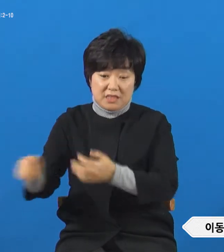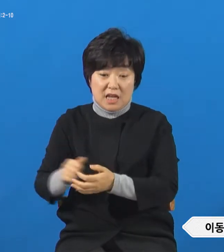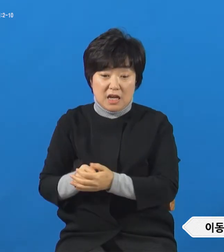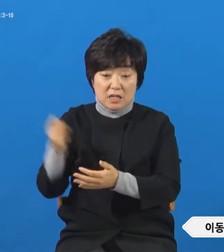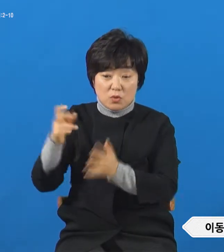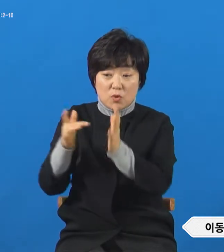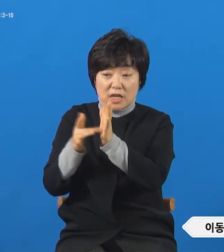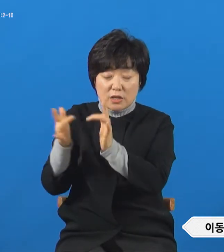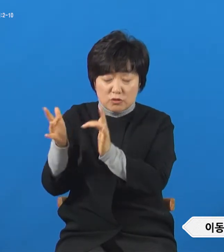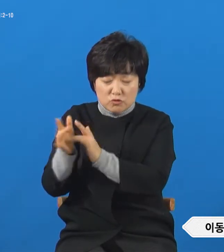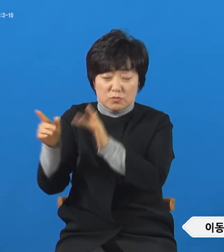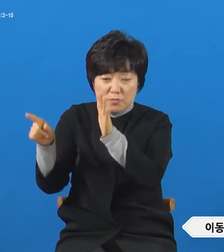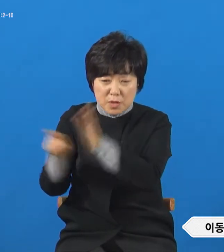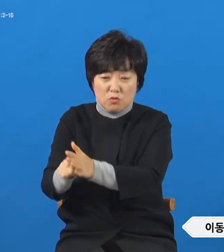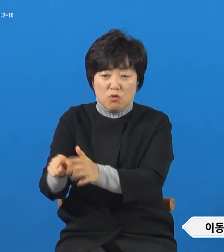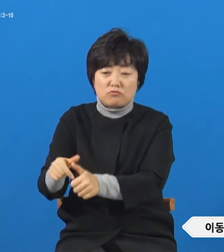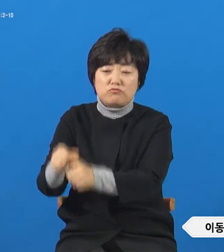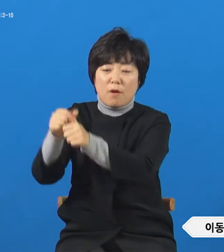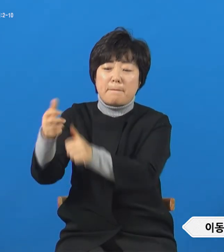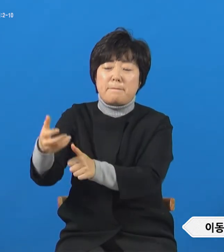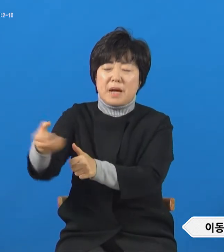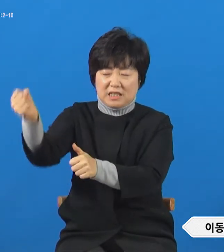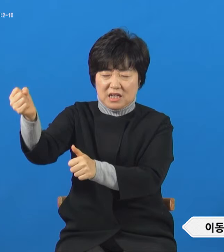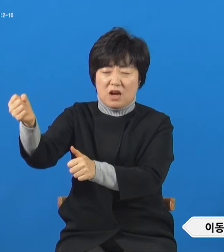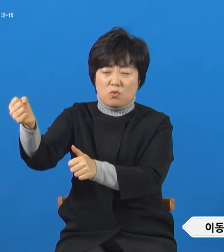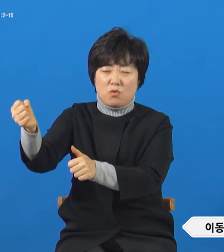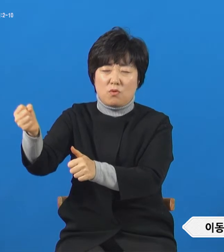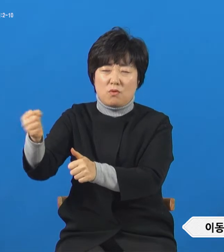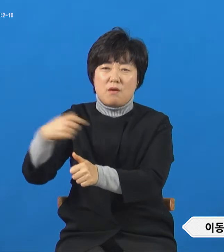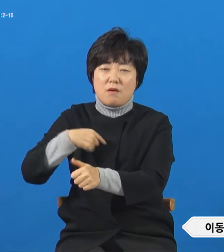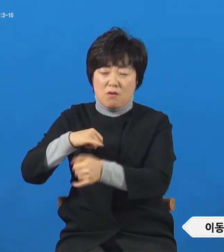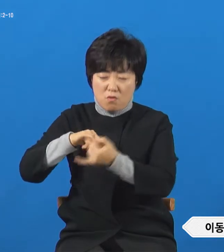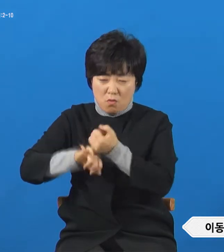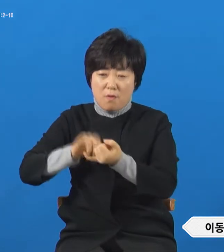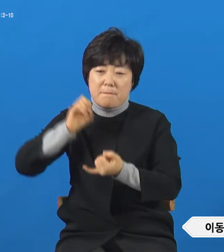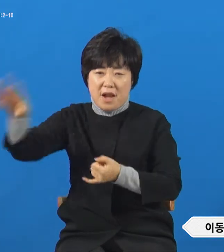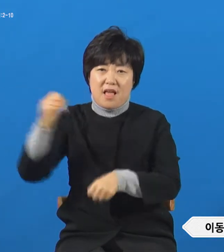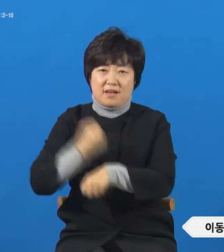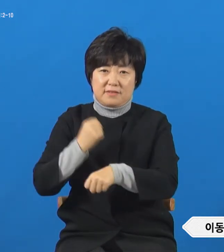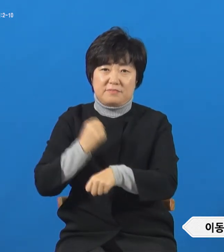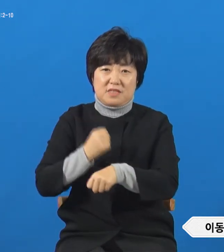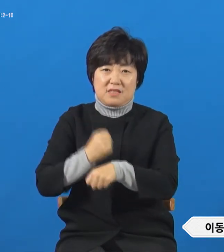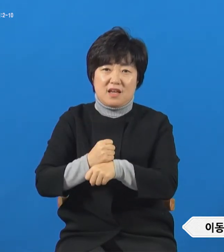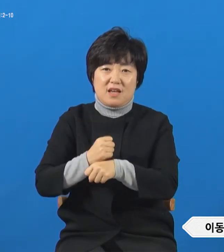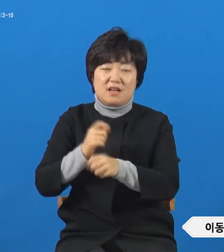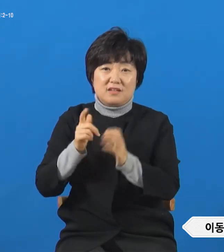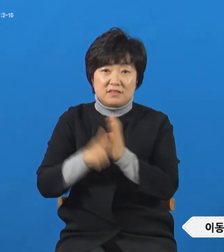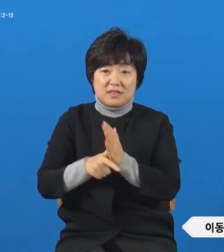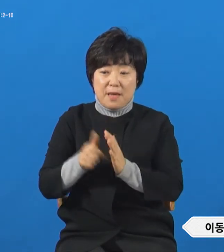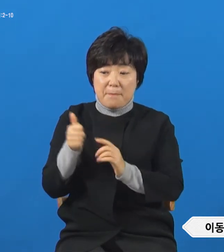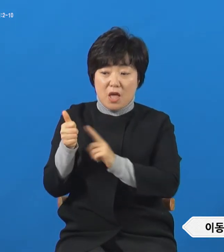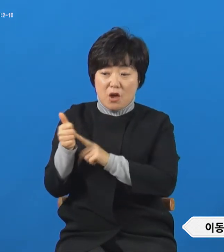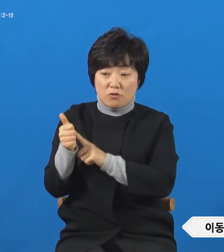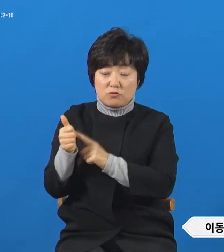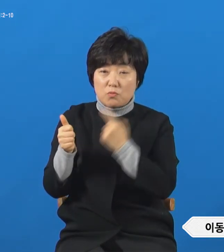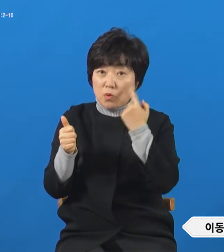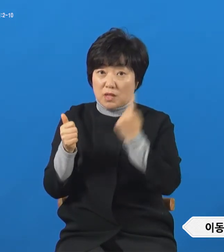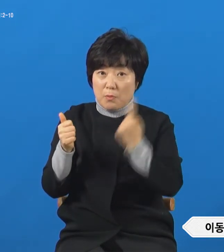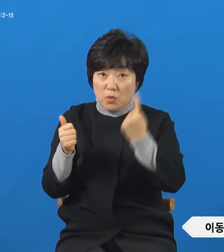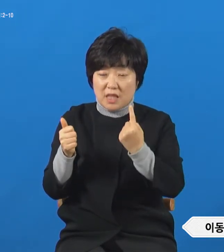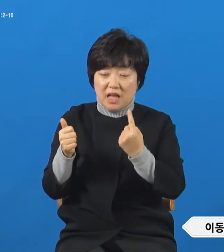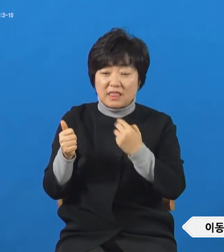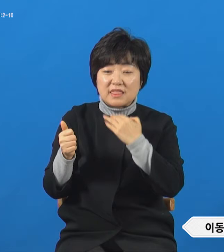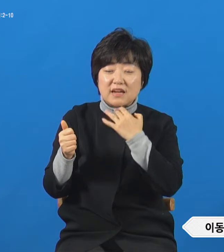전하겠습니다. 그리고 예수 믿고 구원을 받으라고 전하겠습니다. 바로 그때 배영규